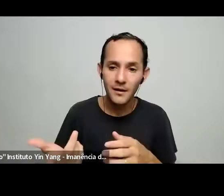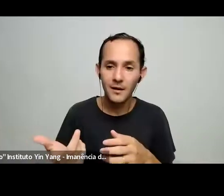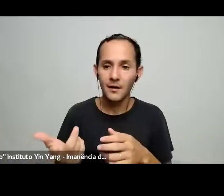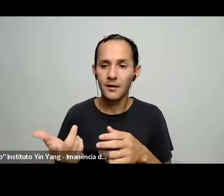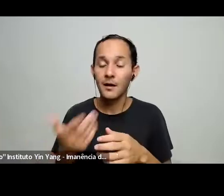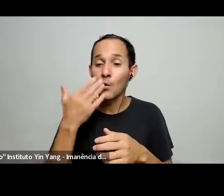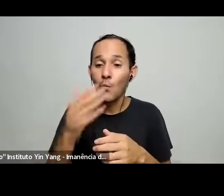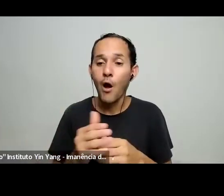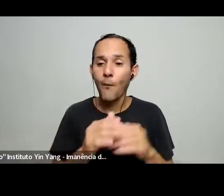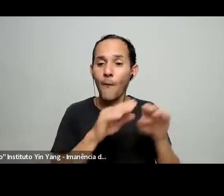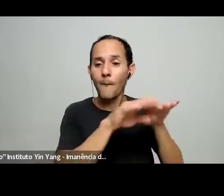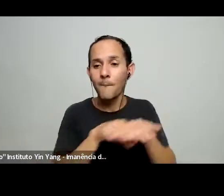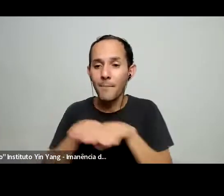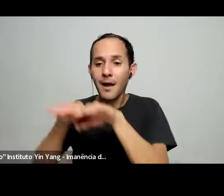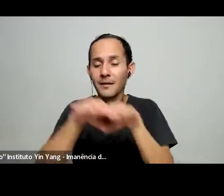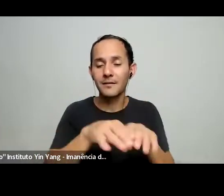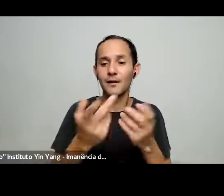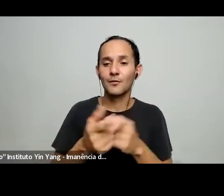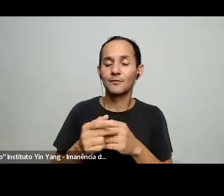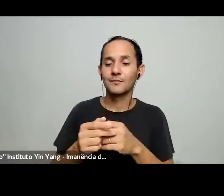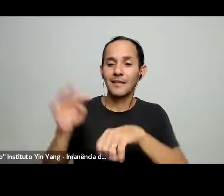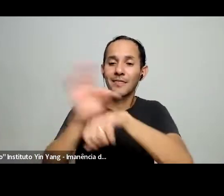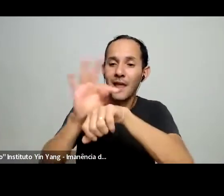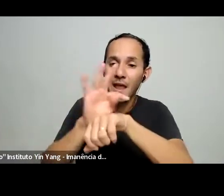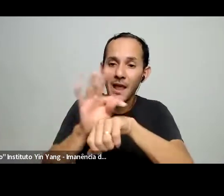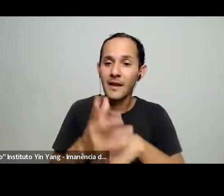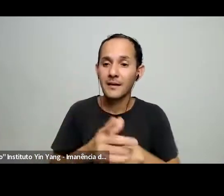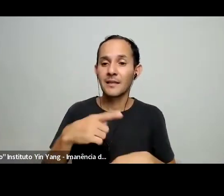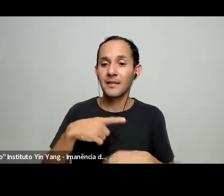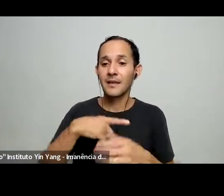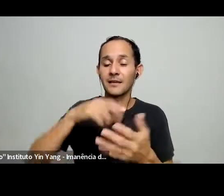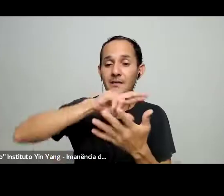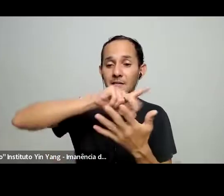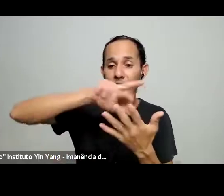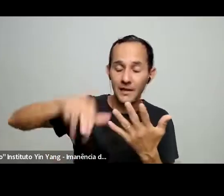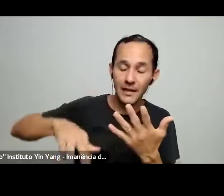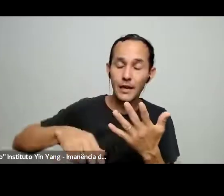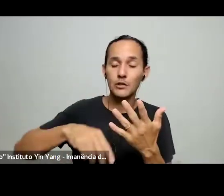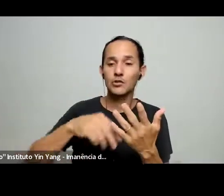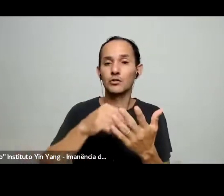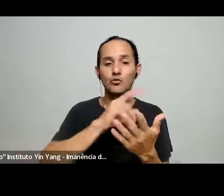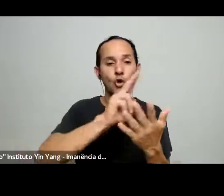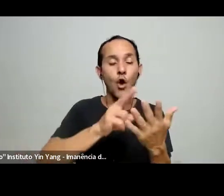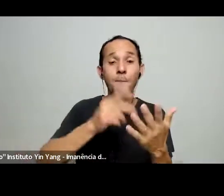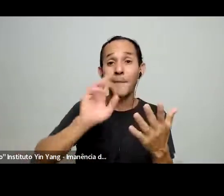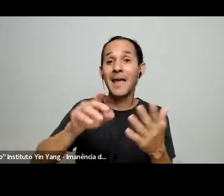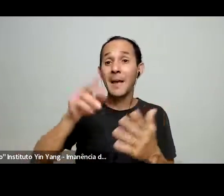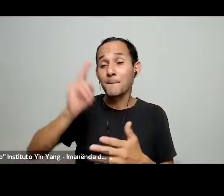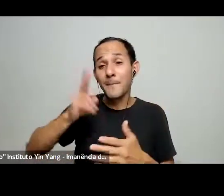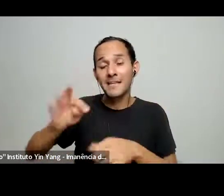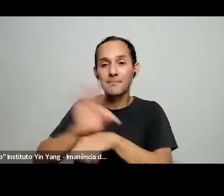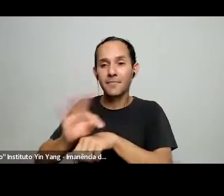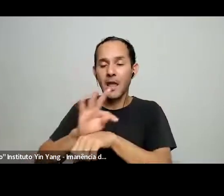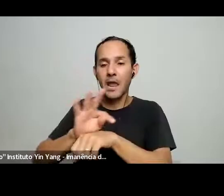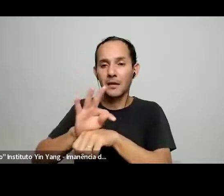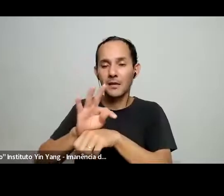qual é a padronização das técnicas, né? Então, a gente tem diferentes nomes para as mesmas técnicas e diferentes subtécnicas